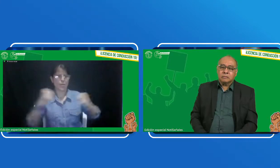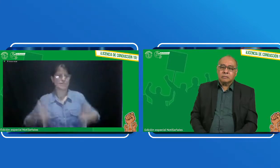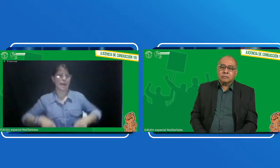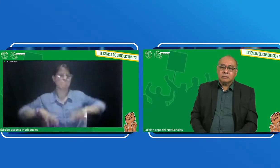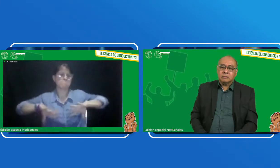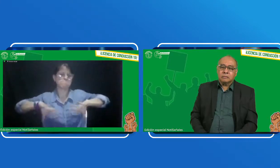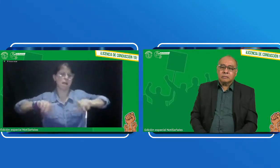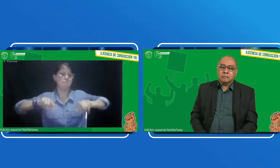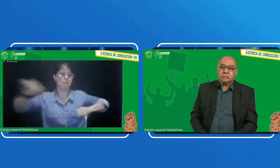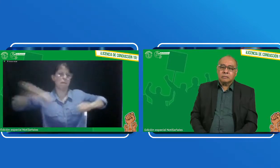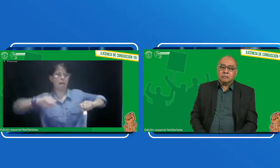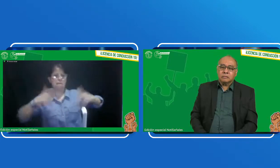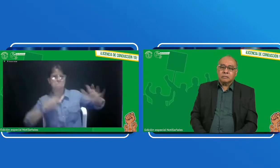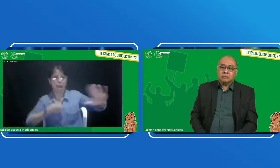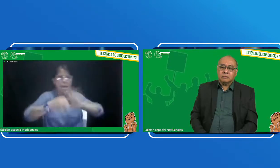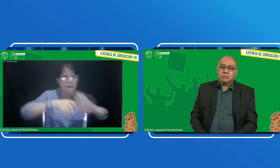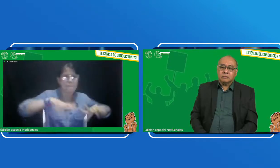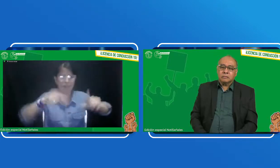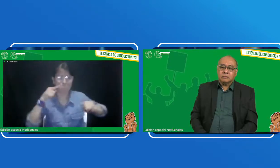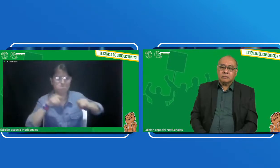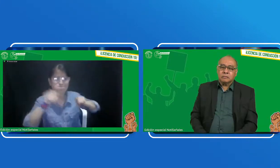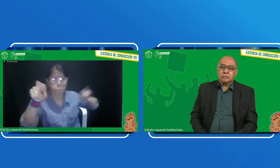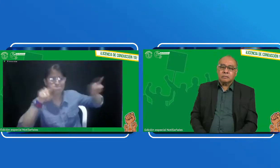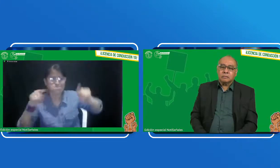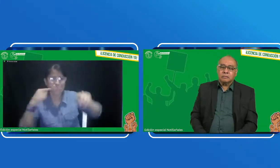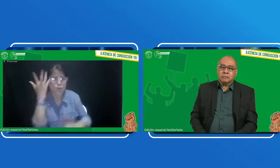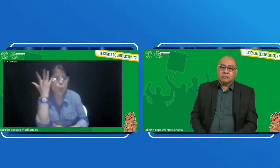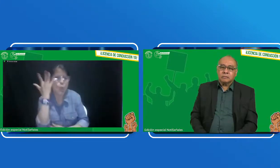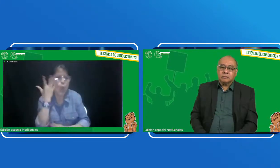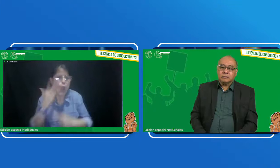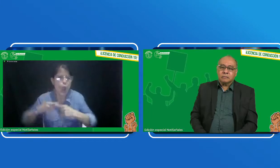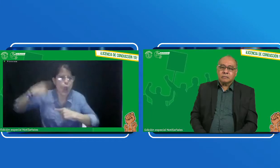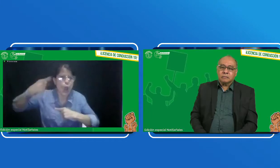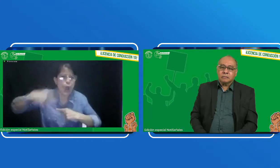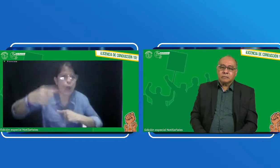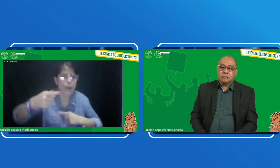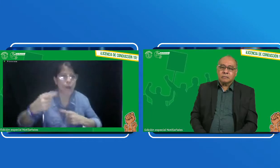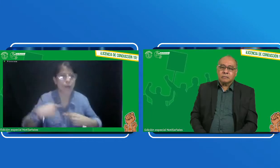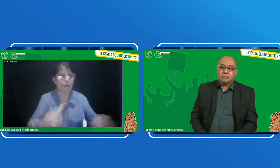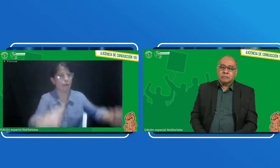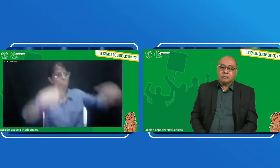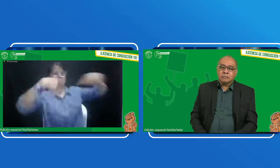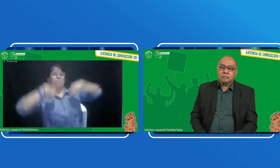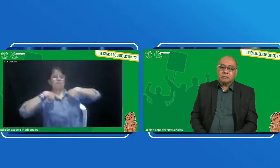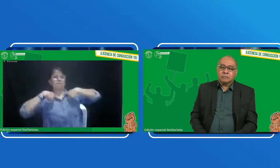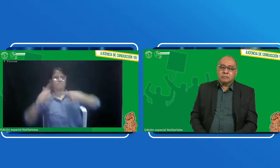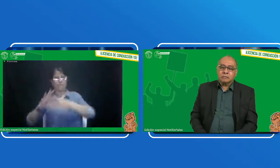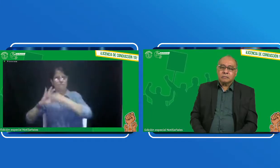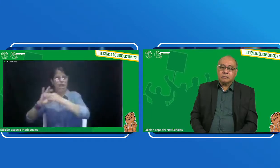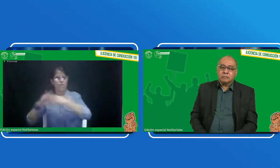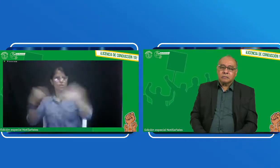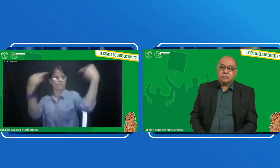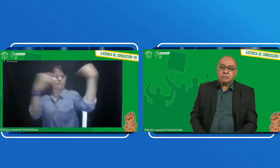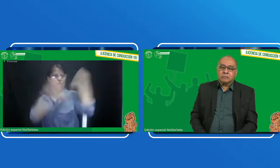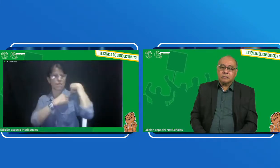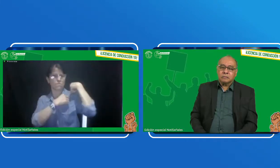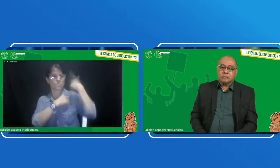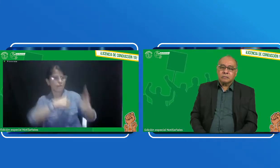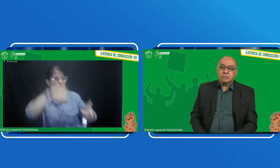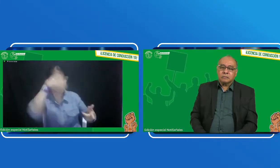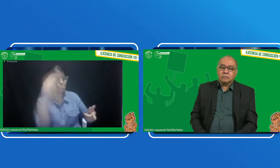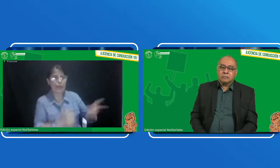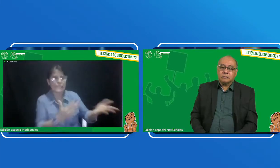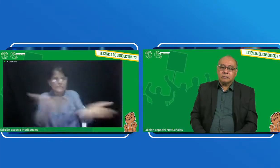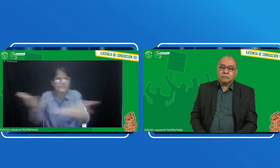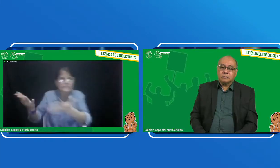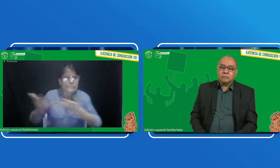en la noche, y sabemos que Bogotá y sus condiciones de seguridad son muy pocas, hay bastantes robos y